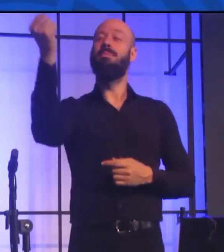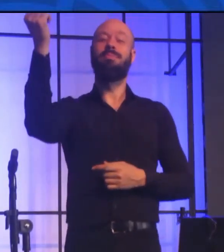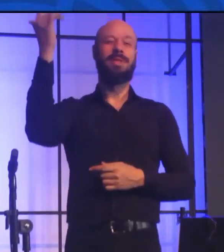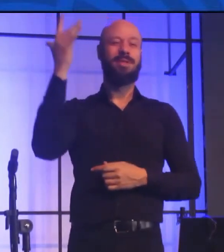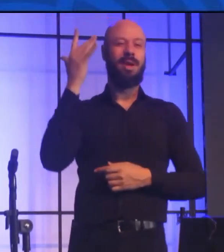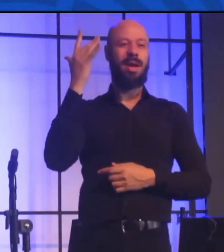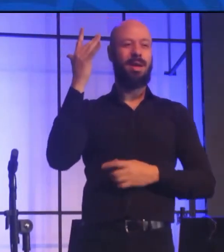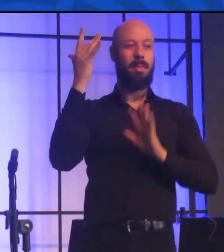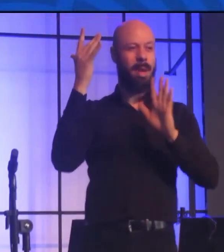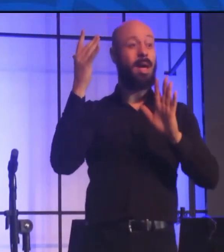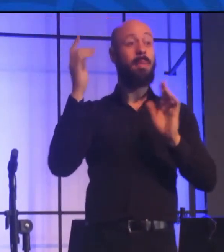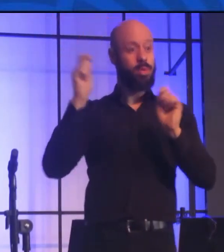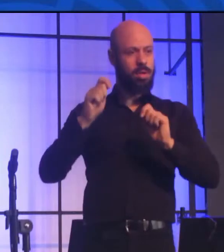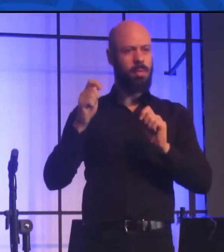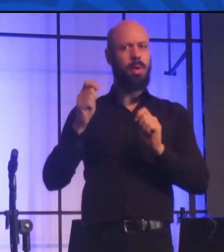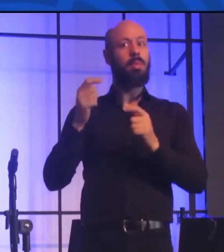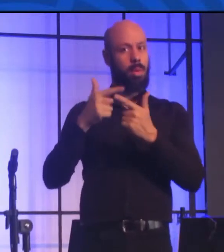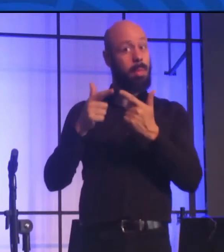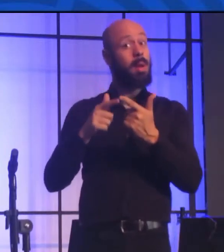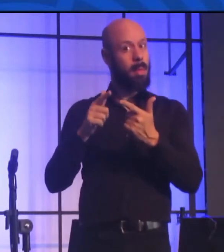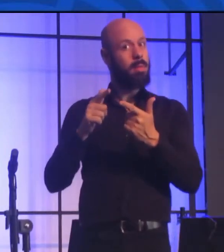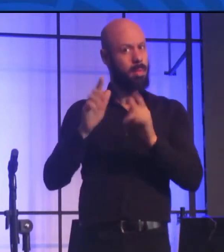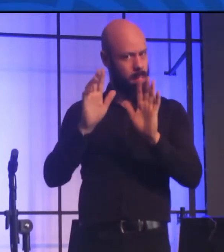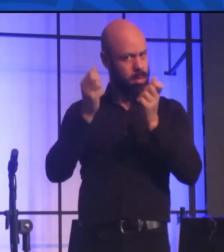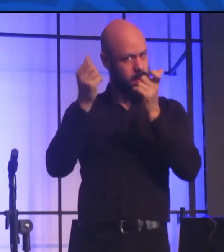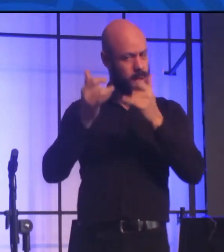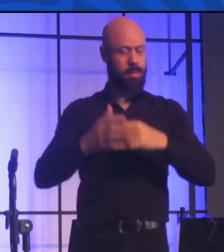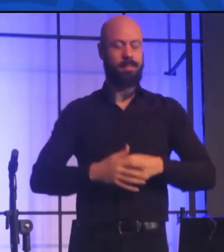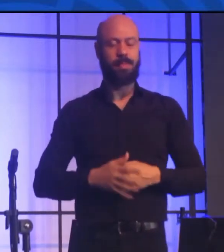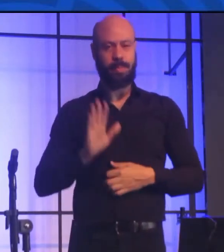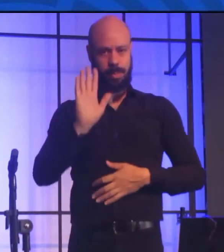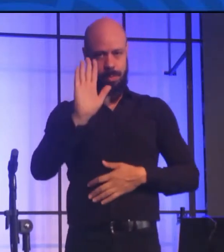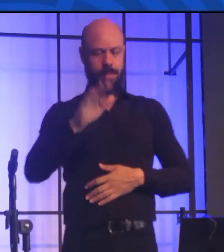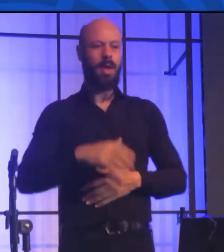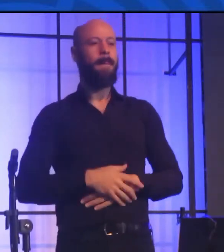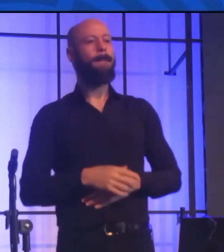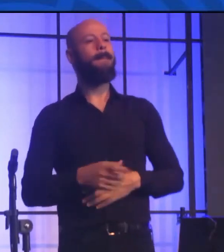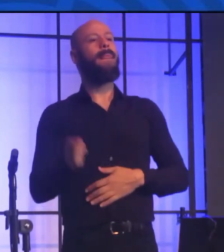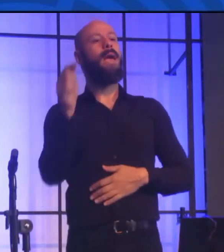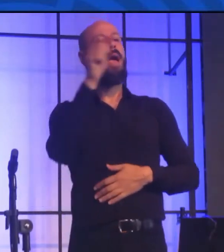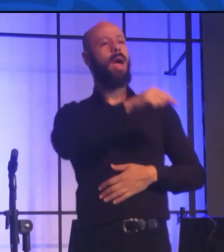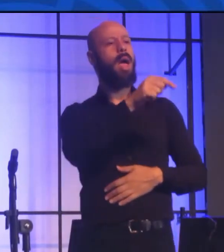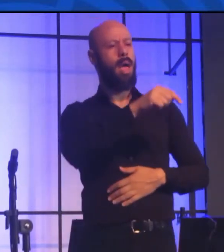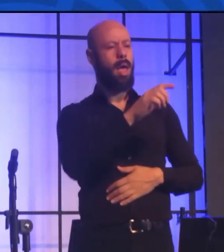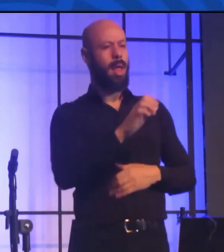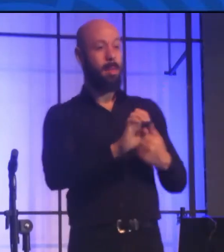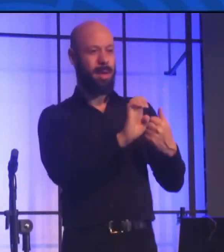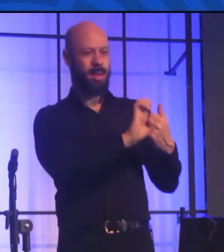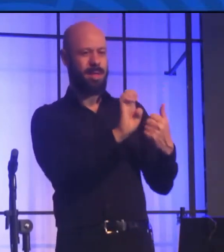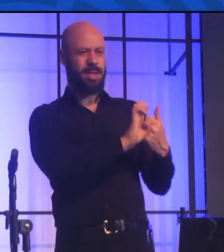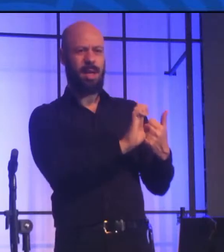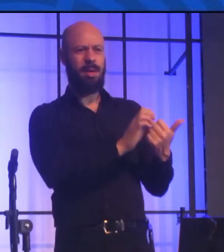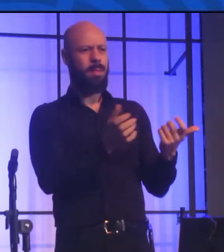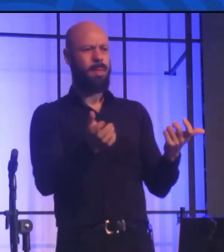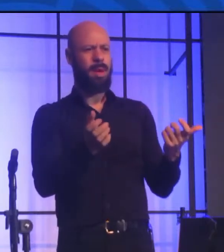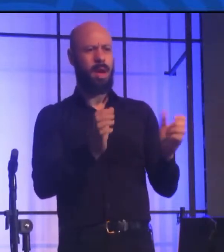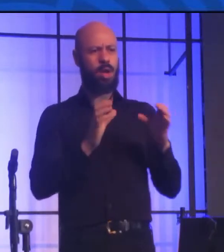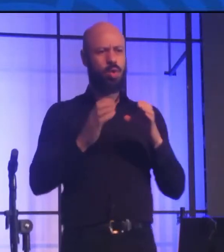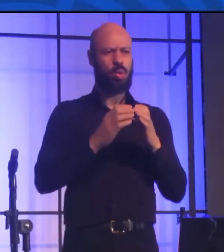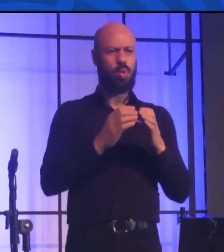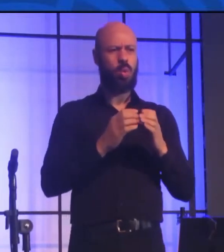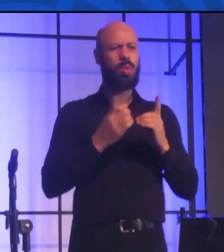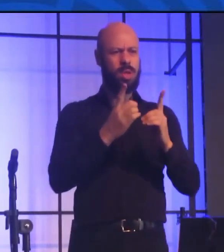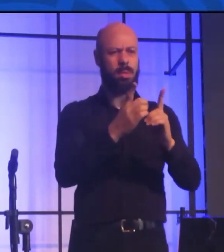momento em que esses meninos, esses garotos disseram assim, poxa vida, tia, isso aqui virou um negócio, isso aqui está muito ruim, isso é uma